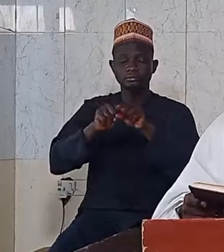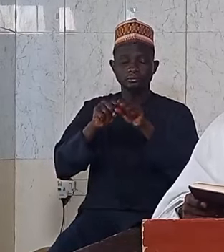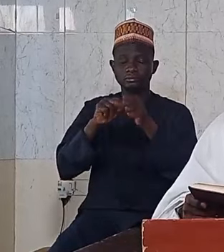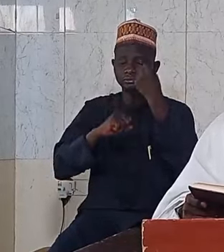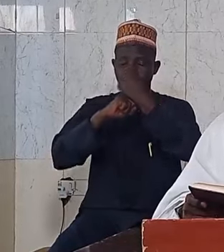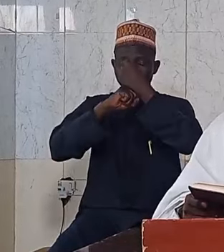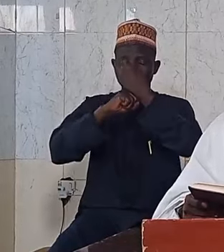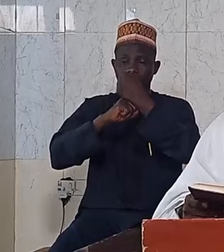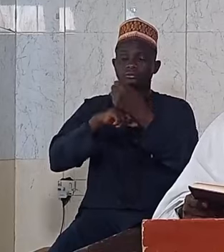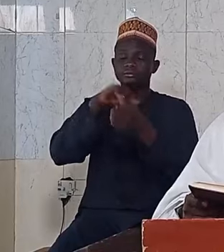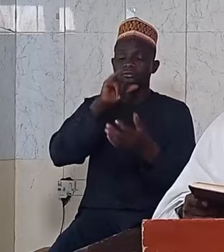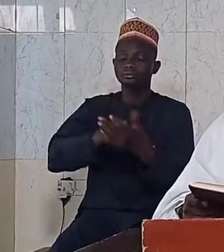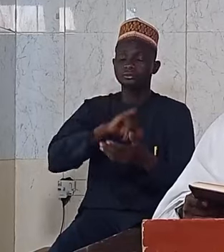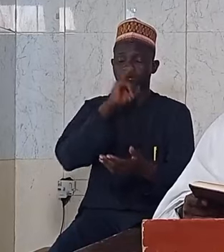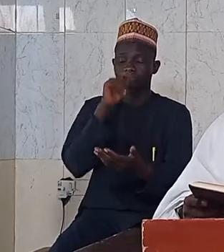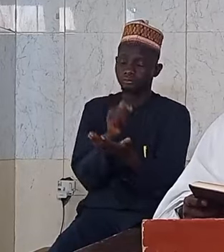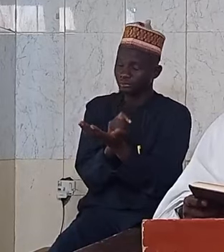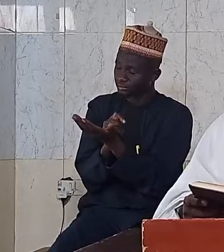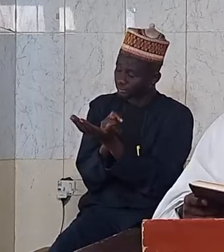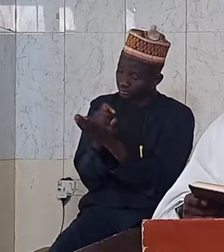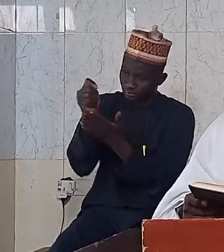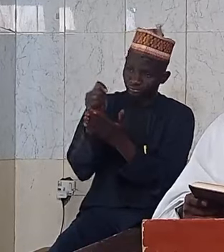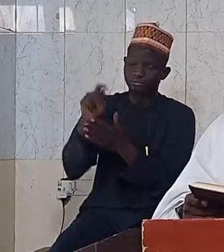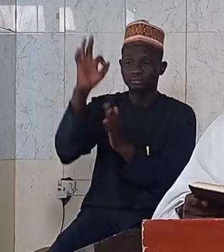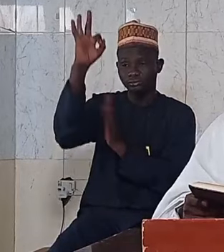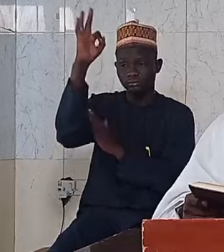تاسا وهو الحق شيني الله